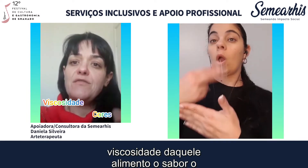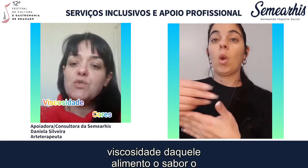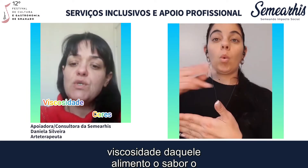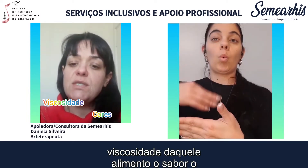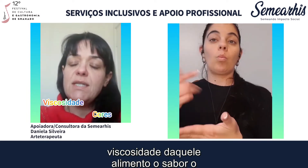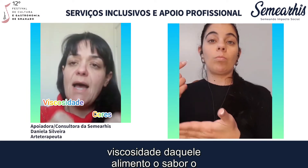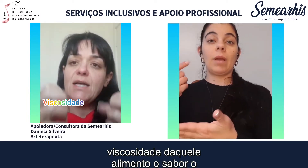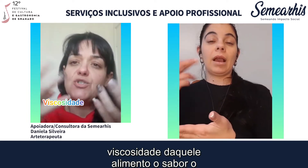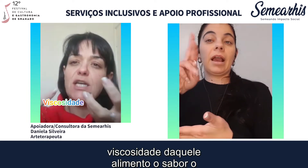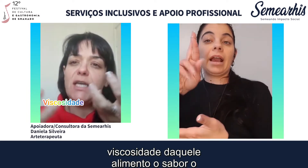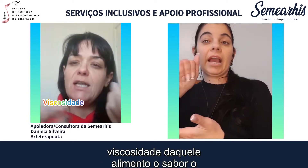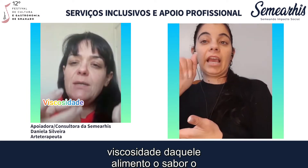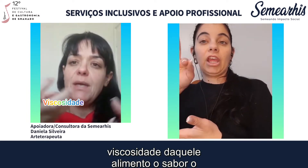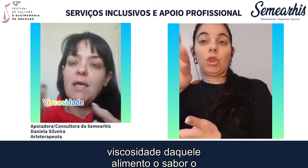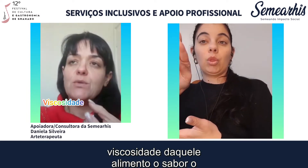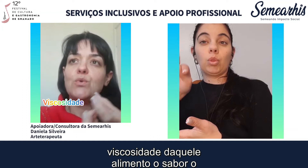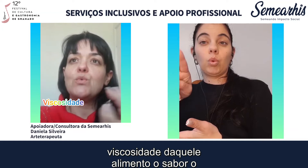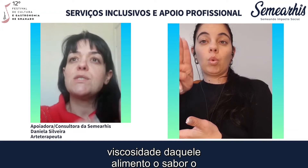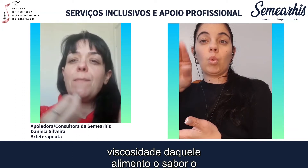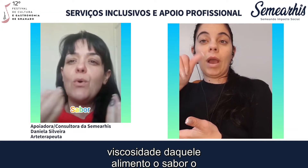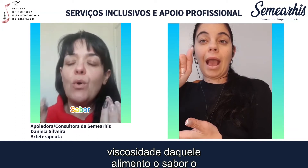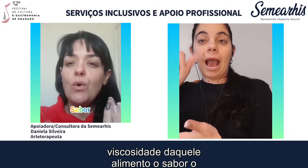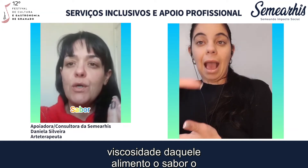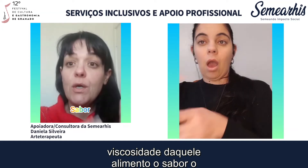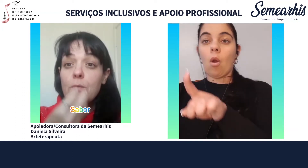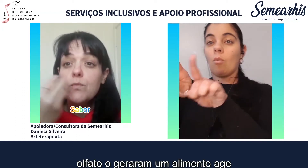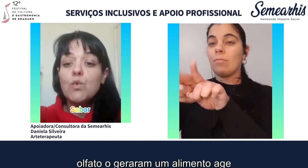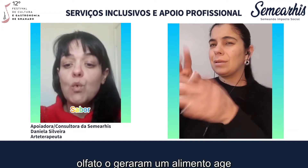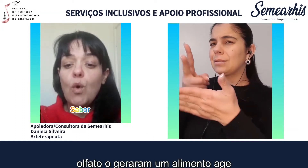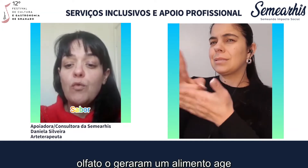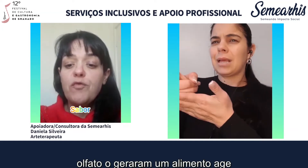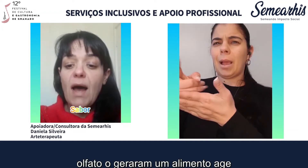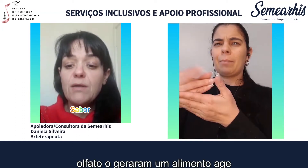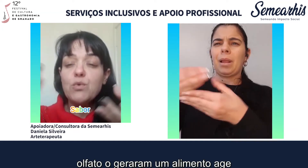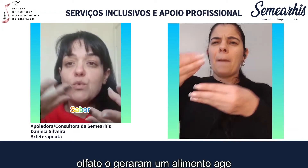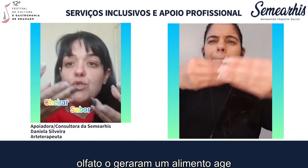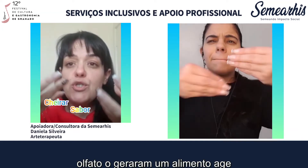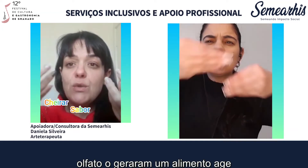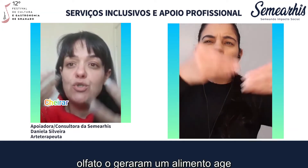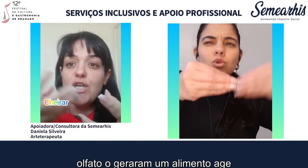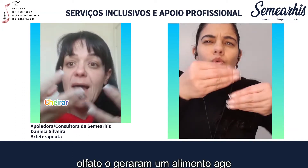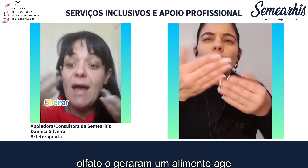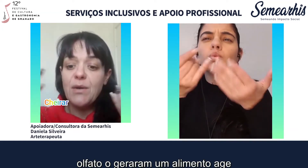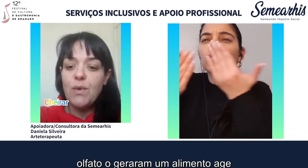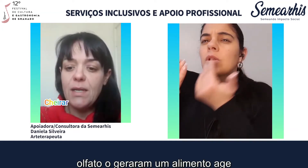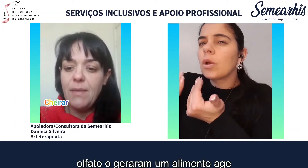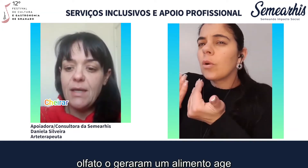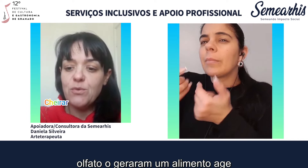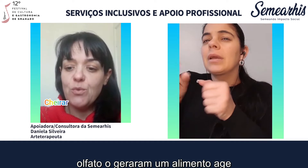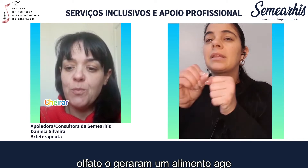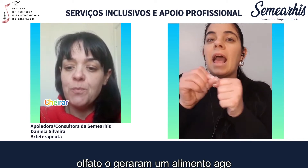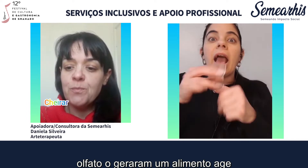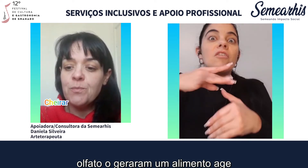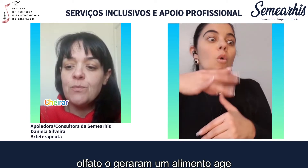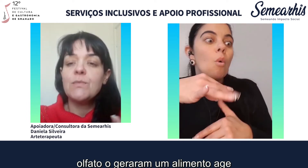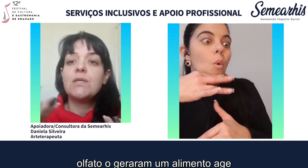a viscosidade daquele alimento, o sabor, o olfato, o cheirar um